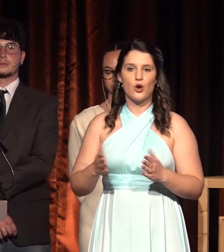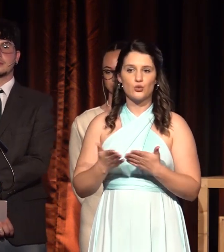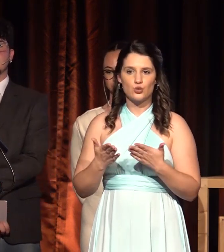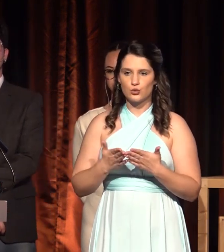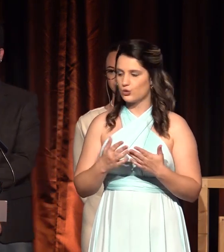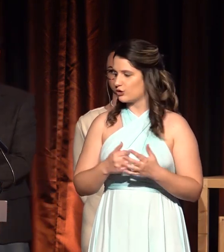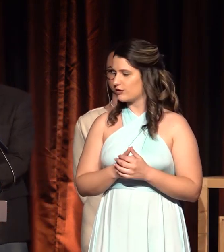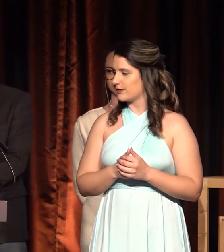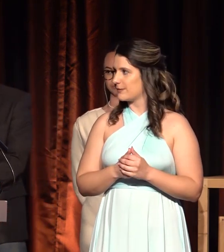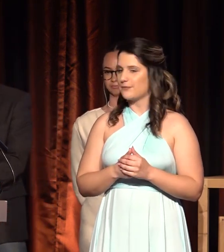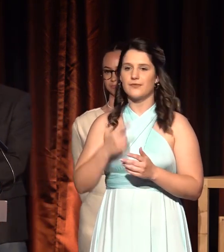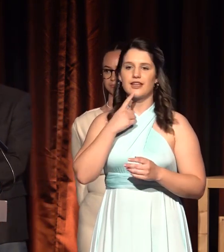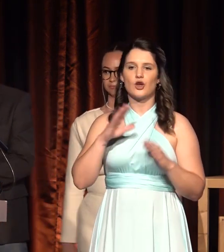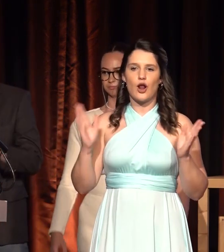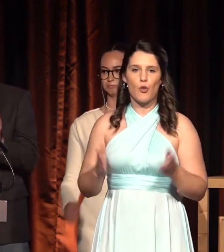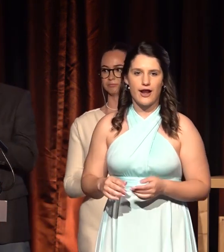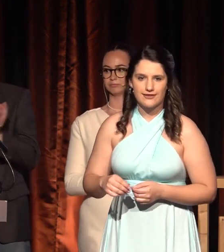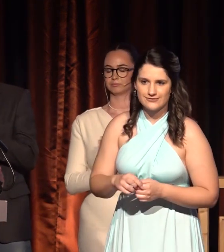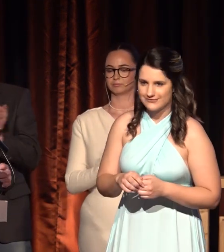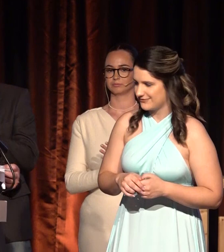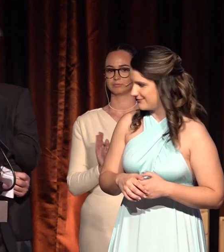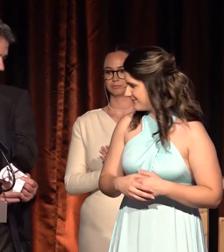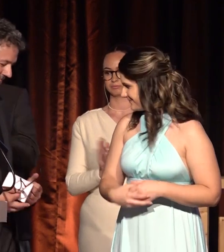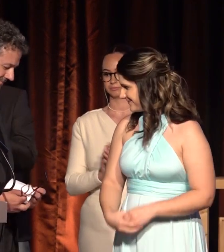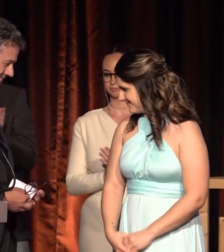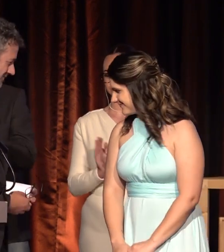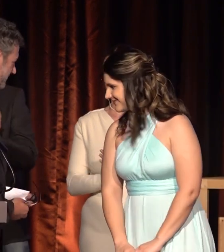i enhorabona. Gràcies.